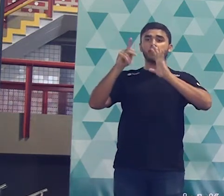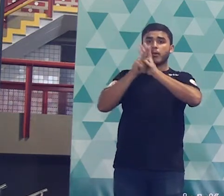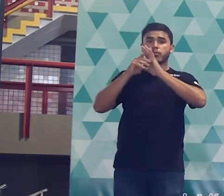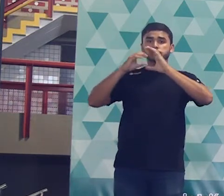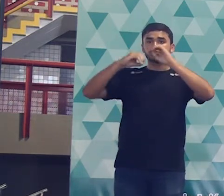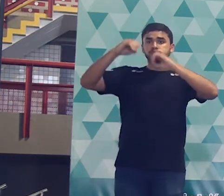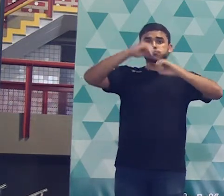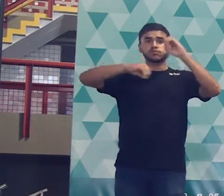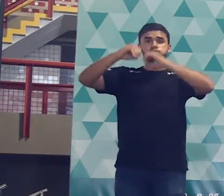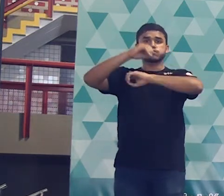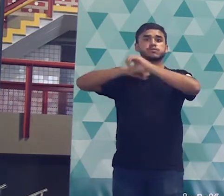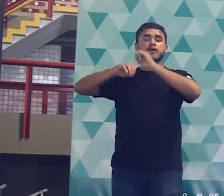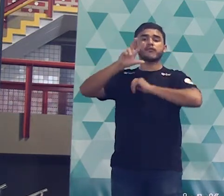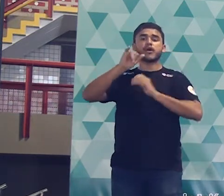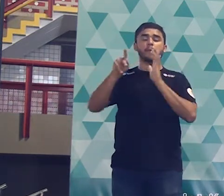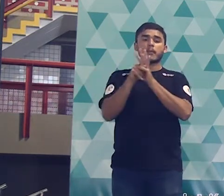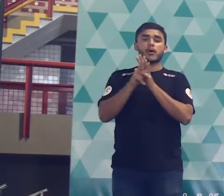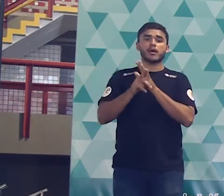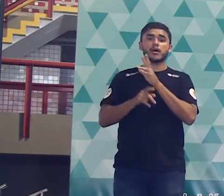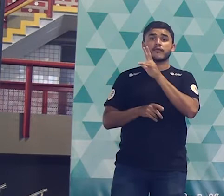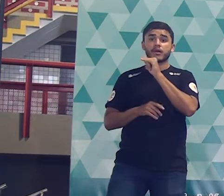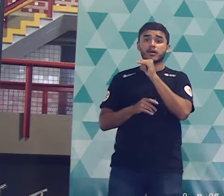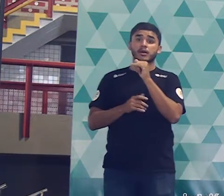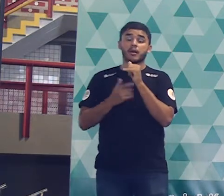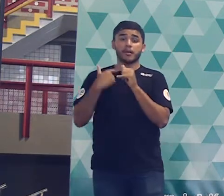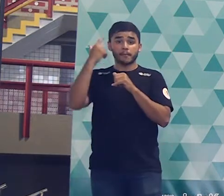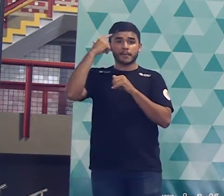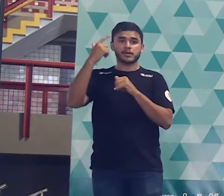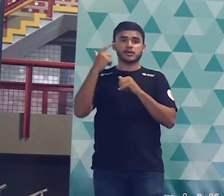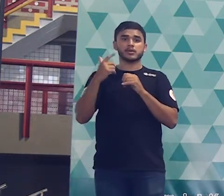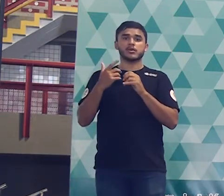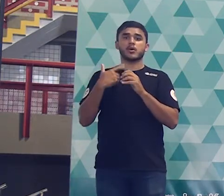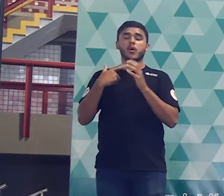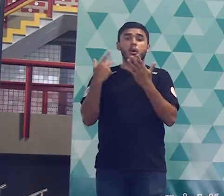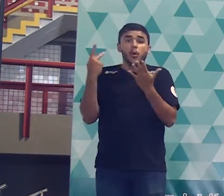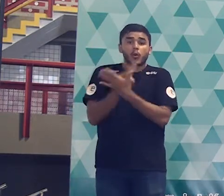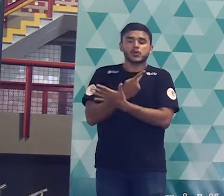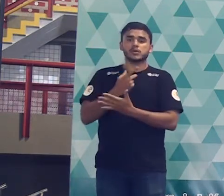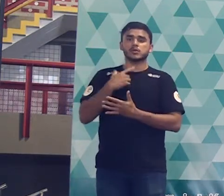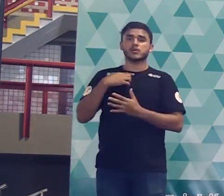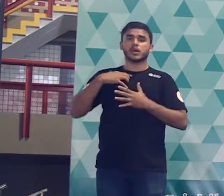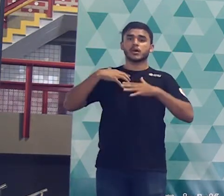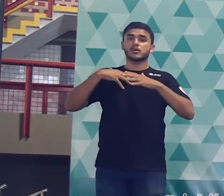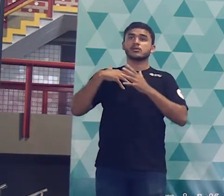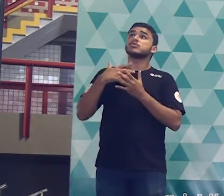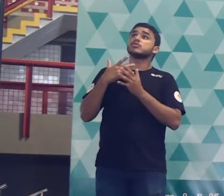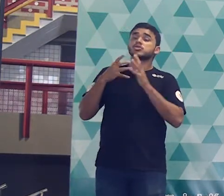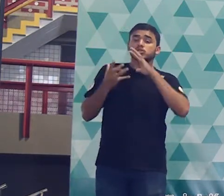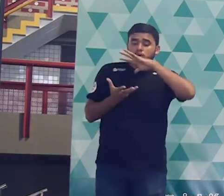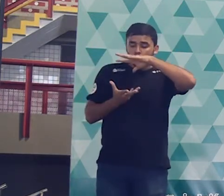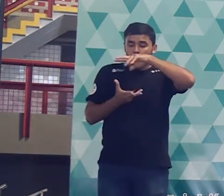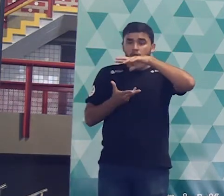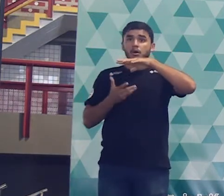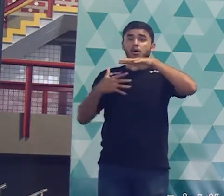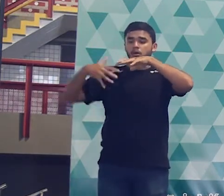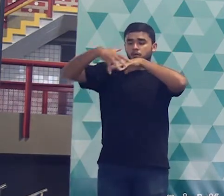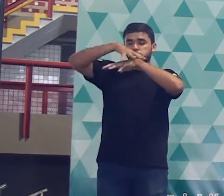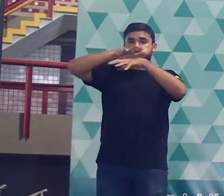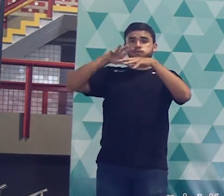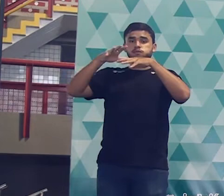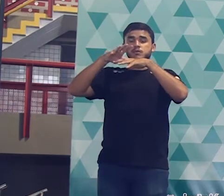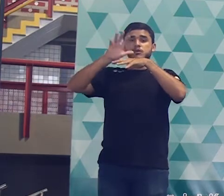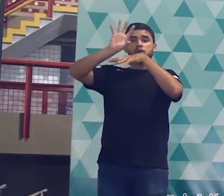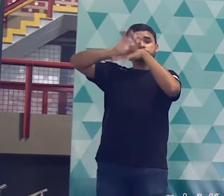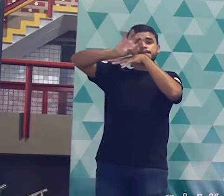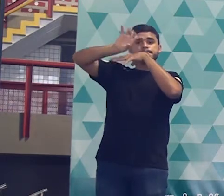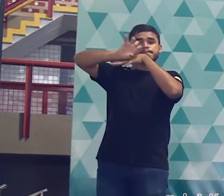que elas venham a ter pressão maior do que essa pressão externa. Aí elas conseguem subir e conseguem sair da forma líquida para a forma gasosa. Tipo,